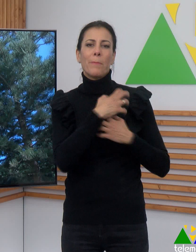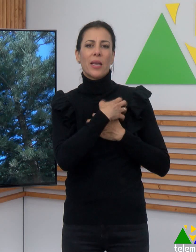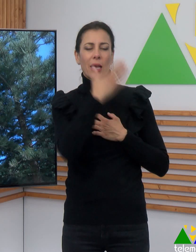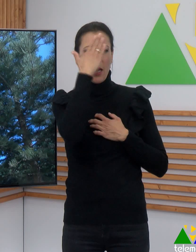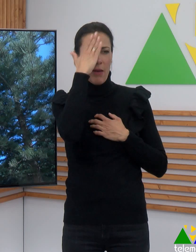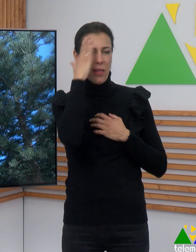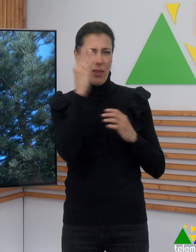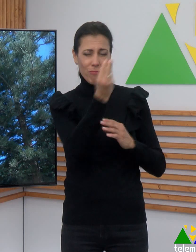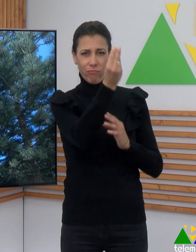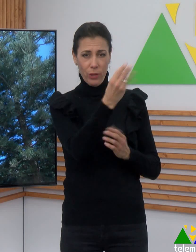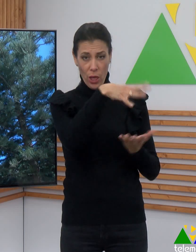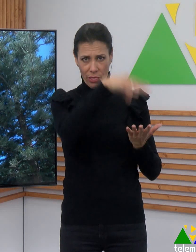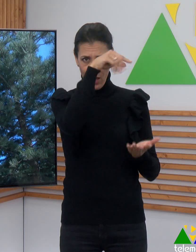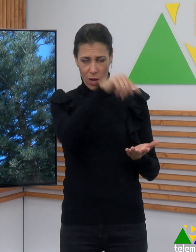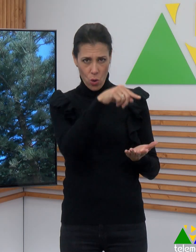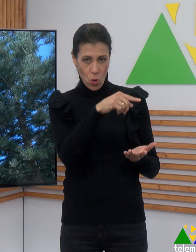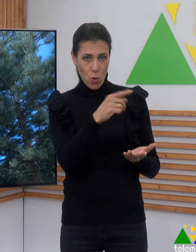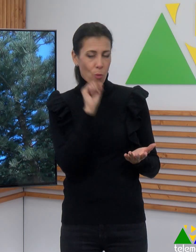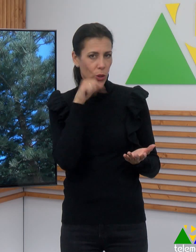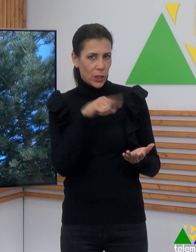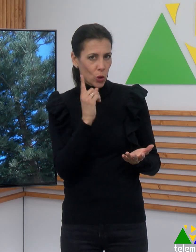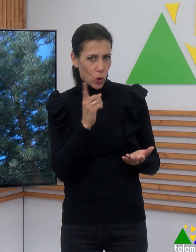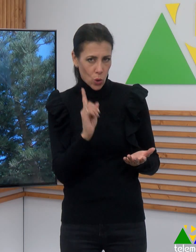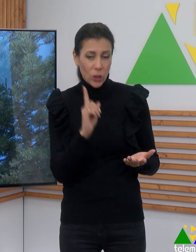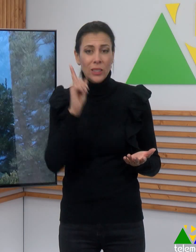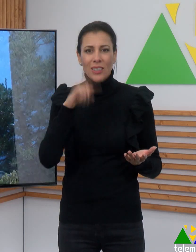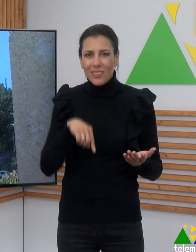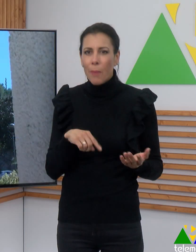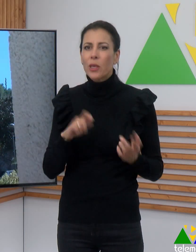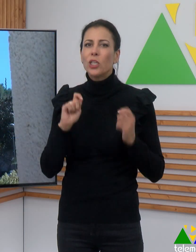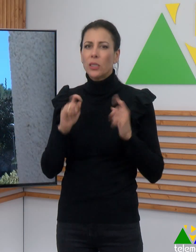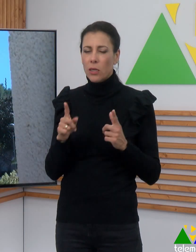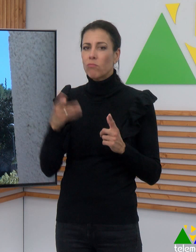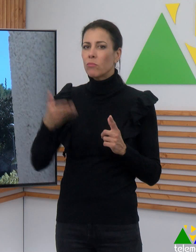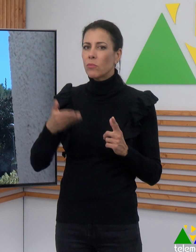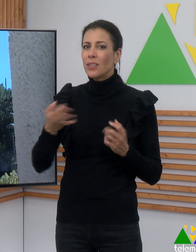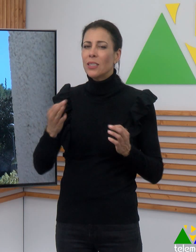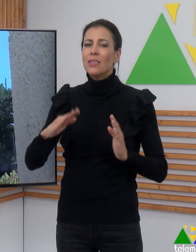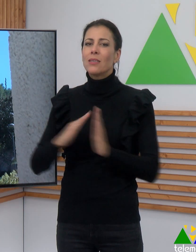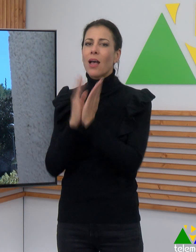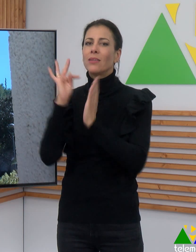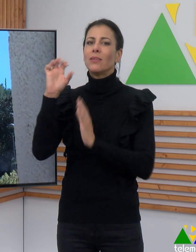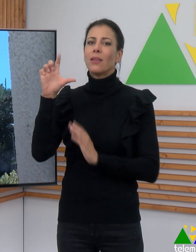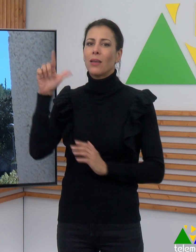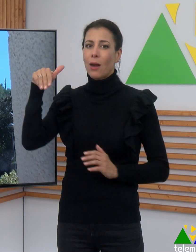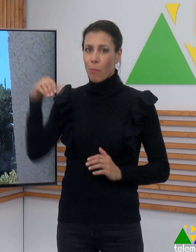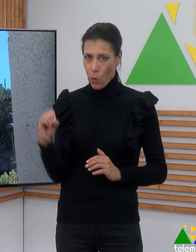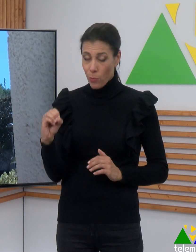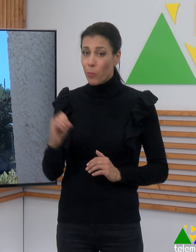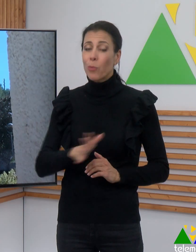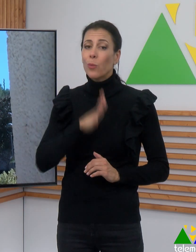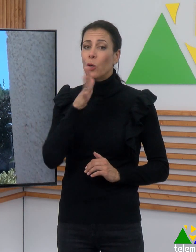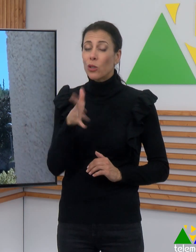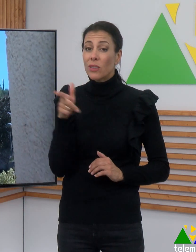el cerro en Motril, también se le dio culto a San Telmo, porque San Telmo